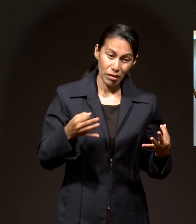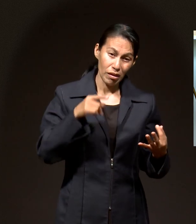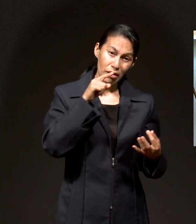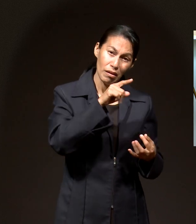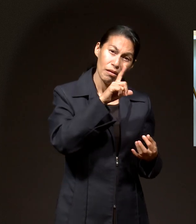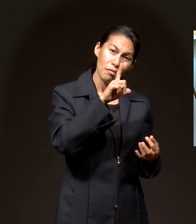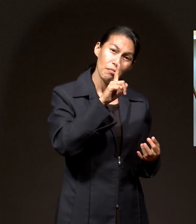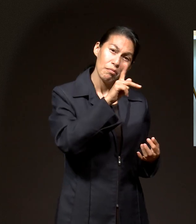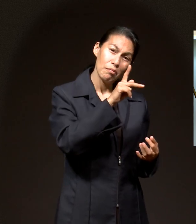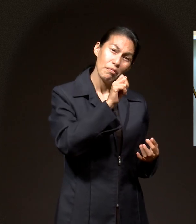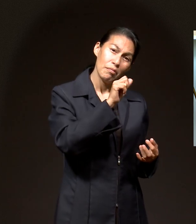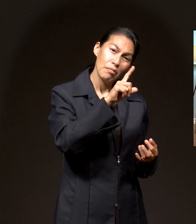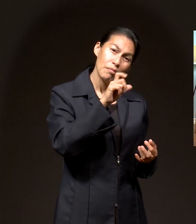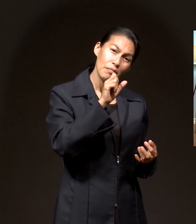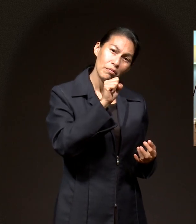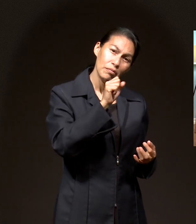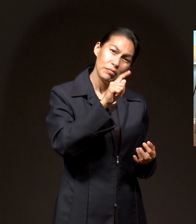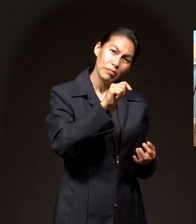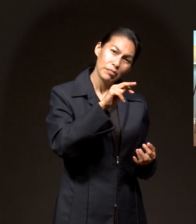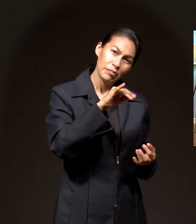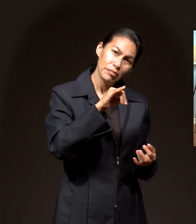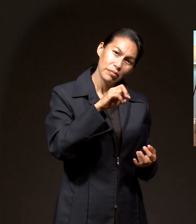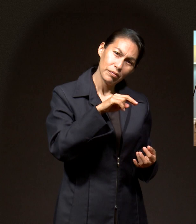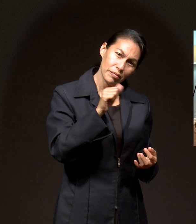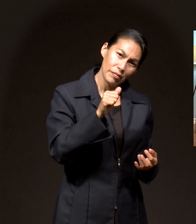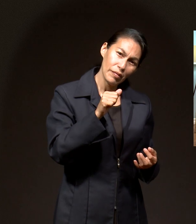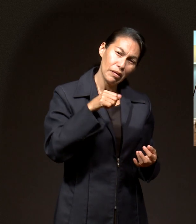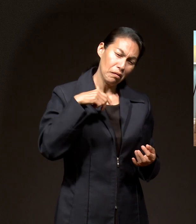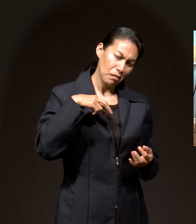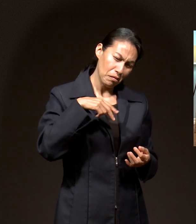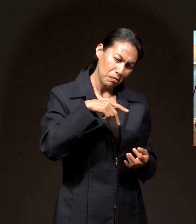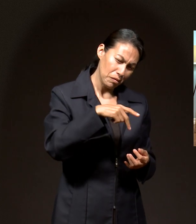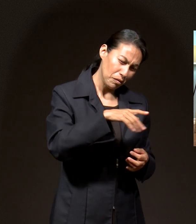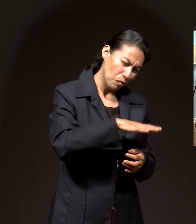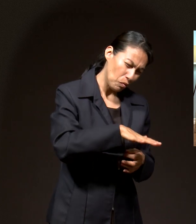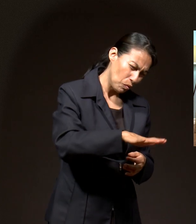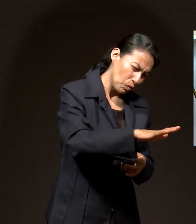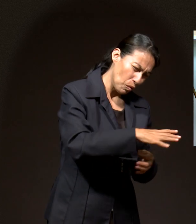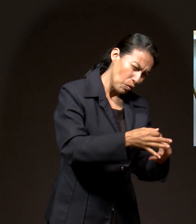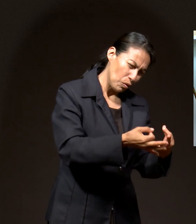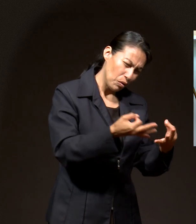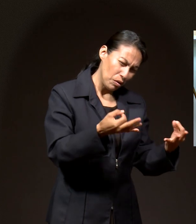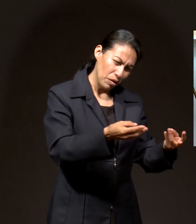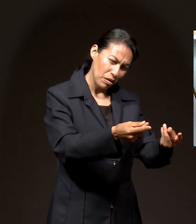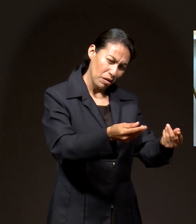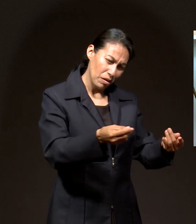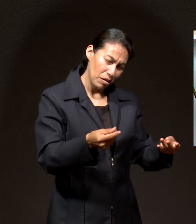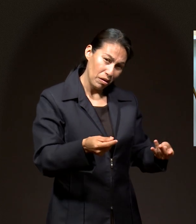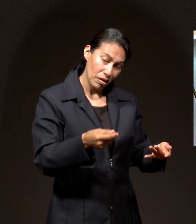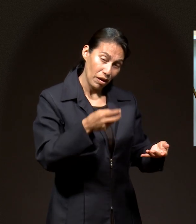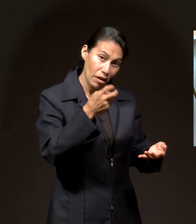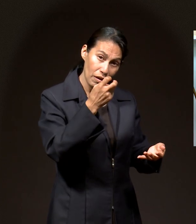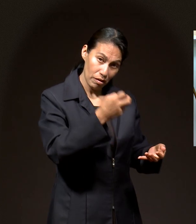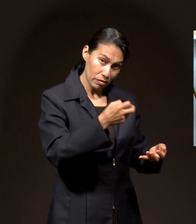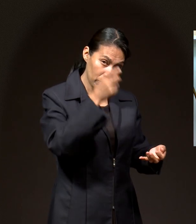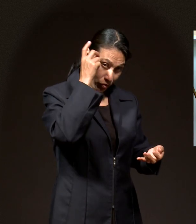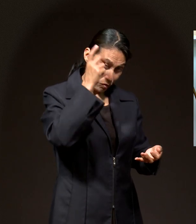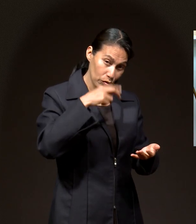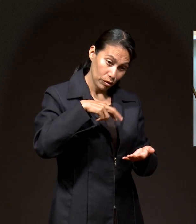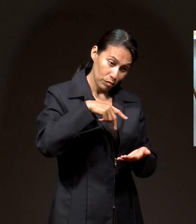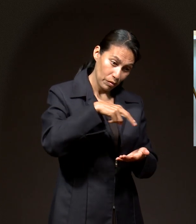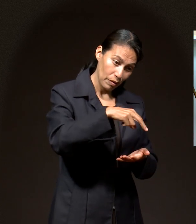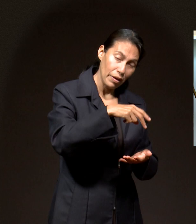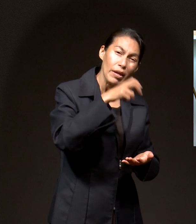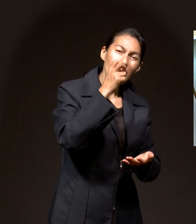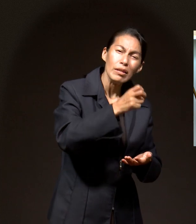caminando allá en la tierra de Palestina, entre los caminos polvorientos,